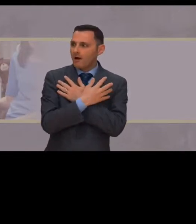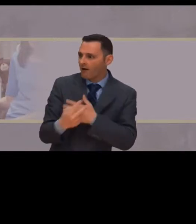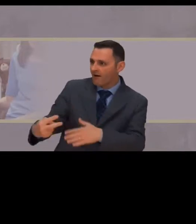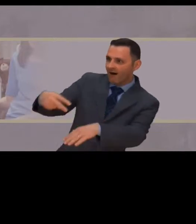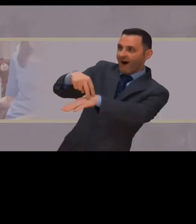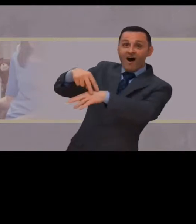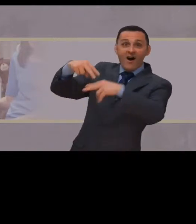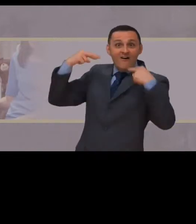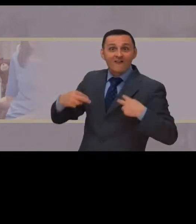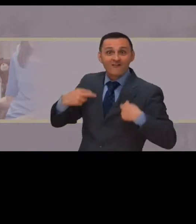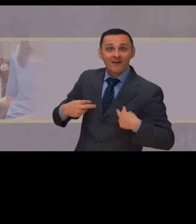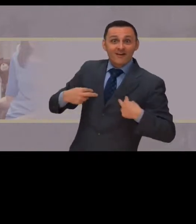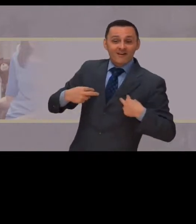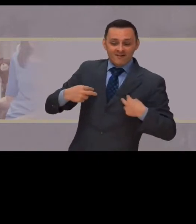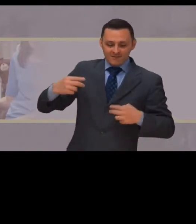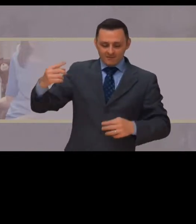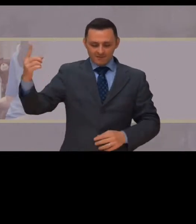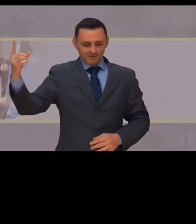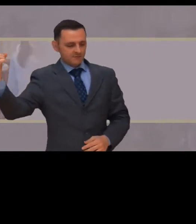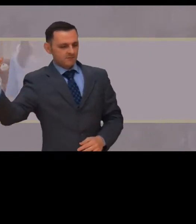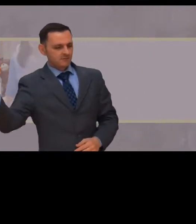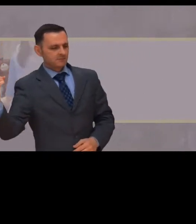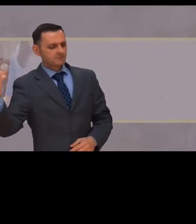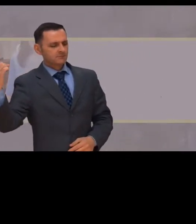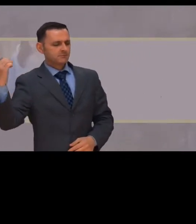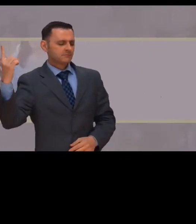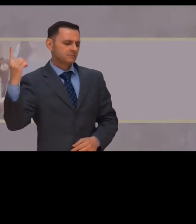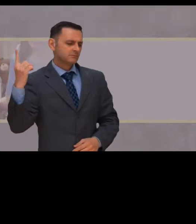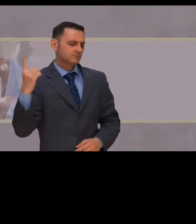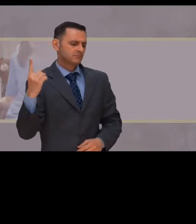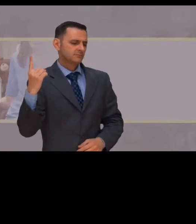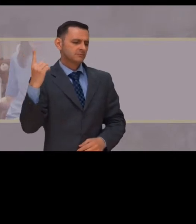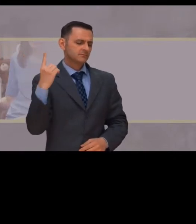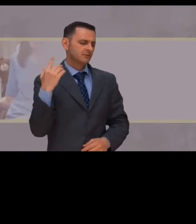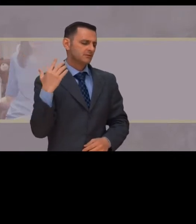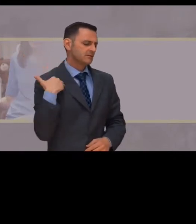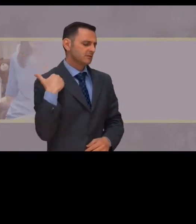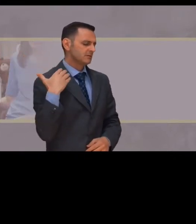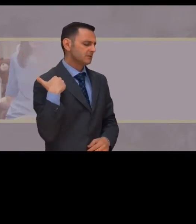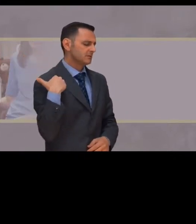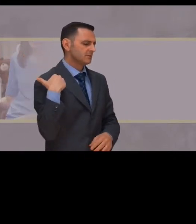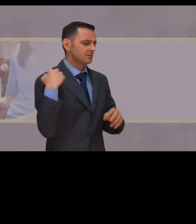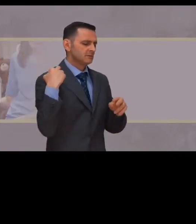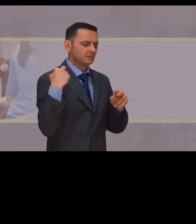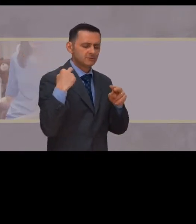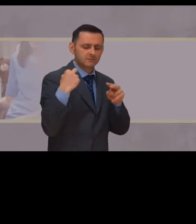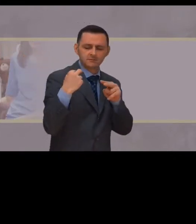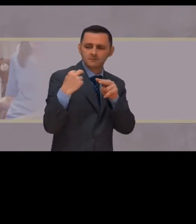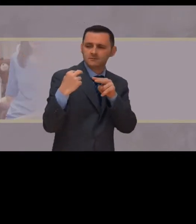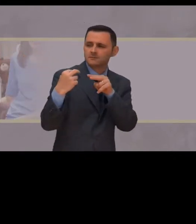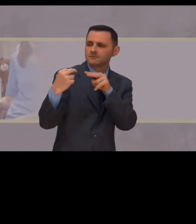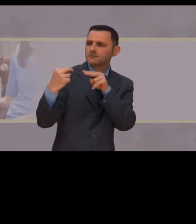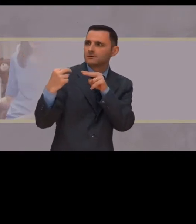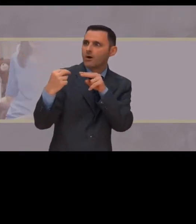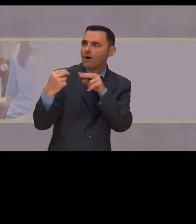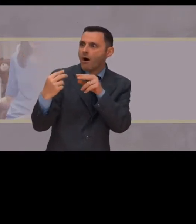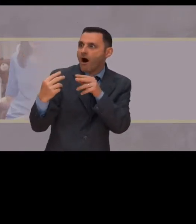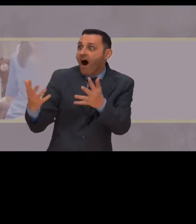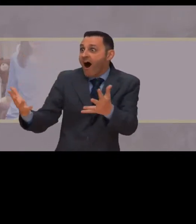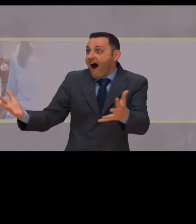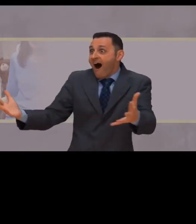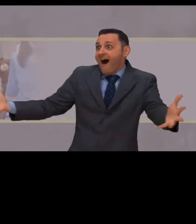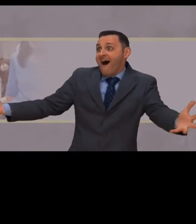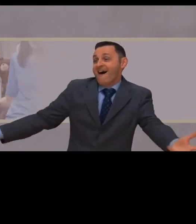morte dopo te che speranza la risposta di